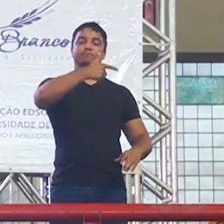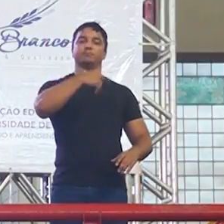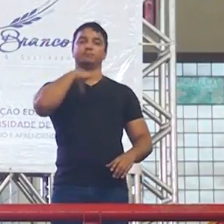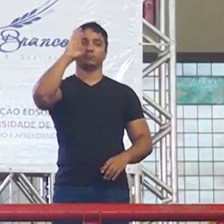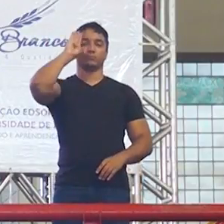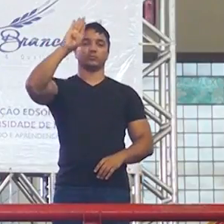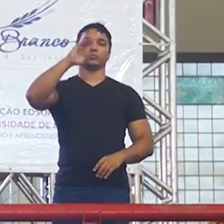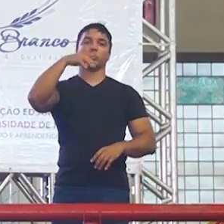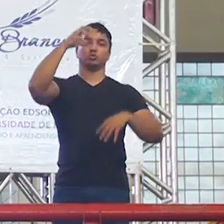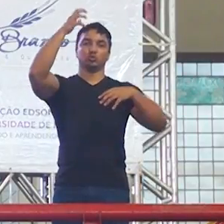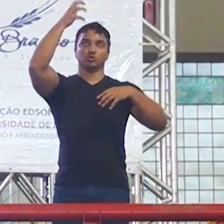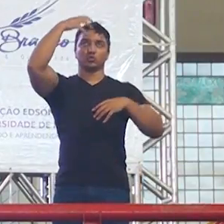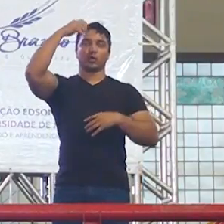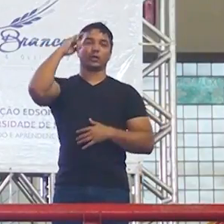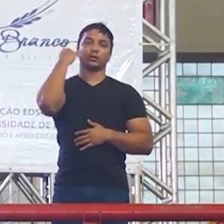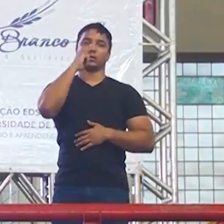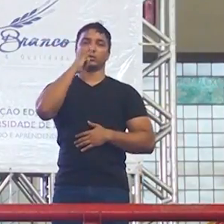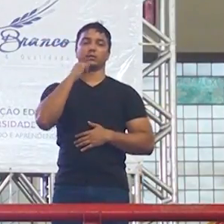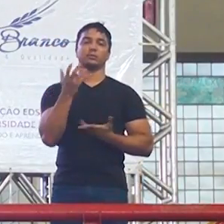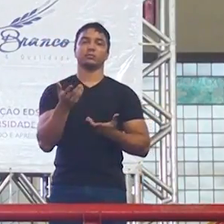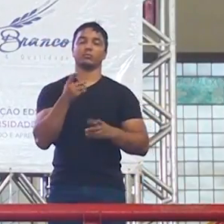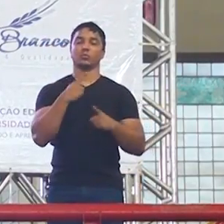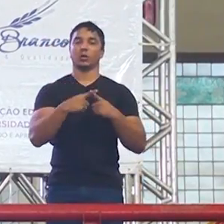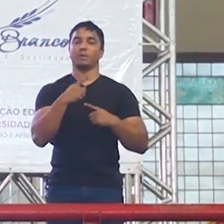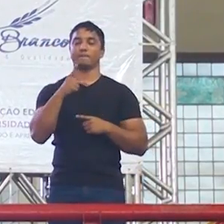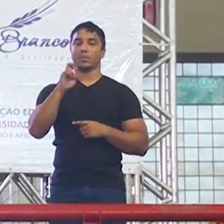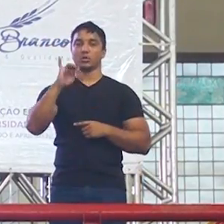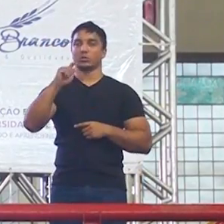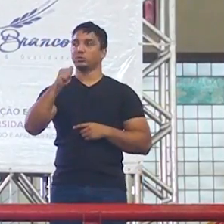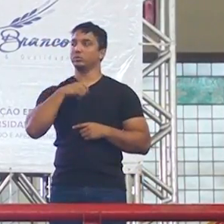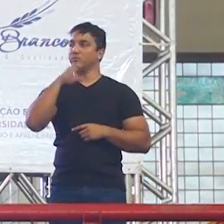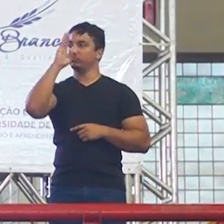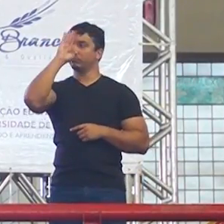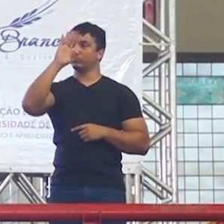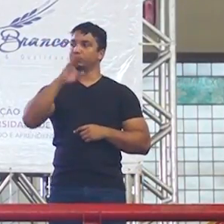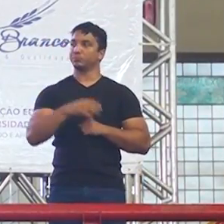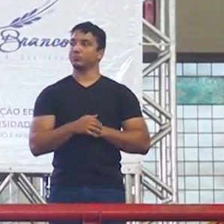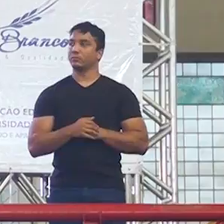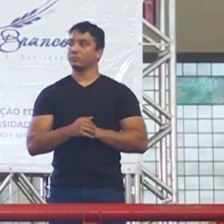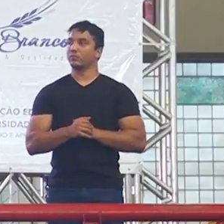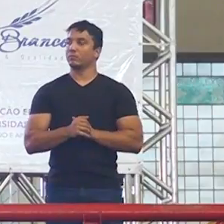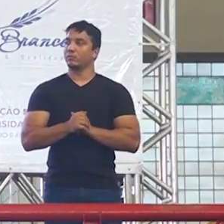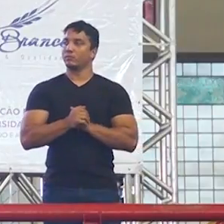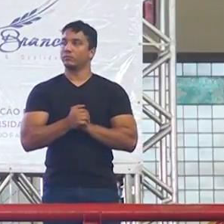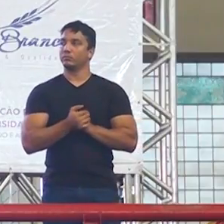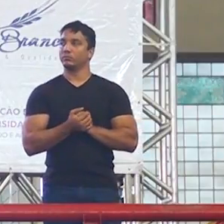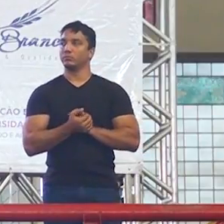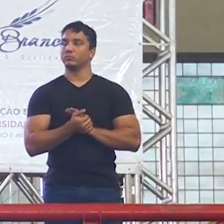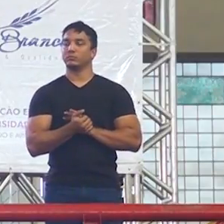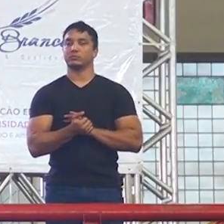tem maior potência. Quanto maior potência, mais energia. Ok.